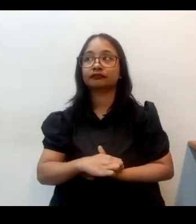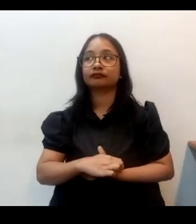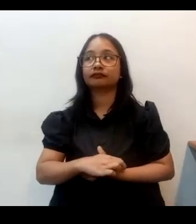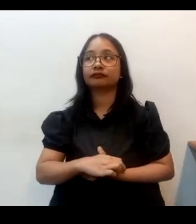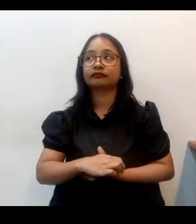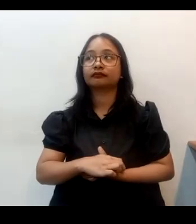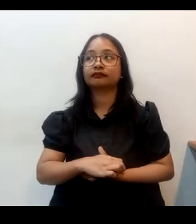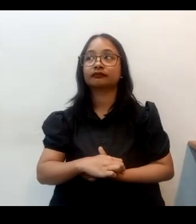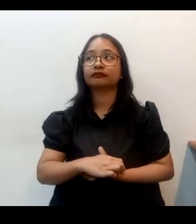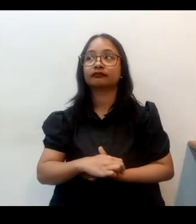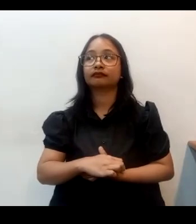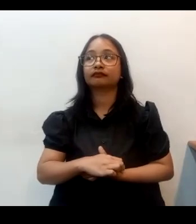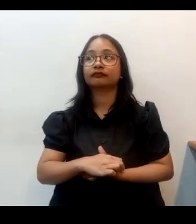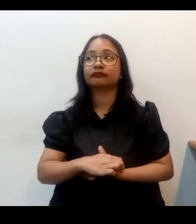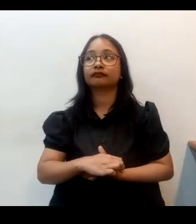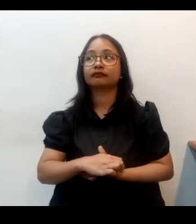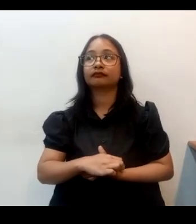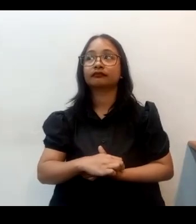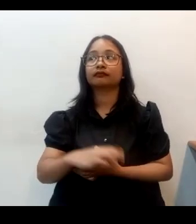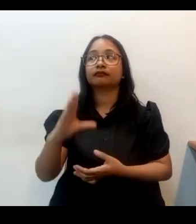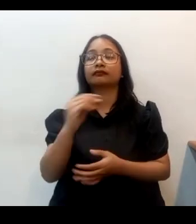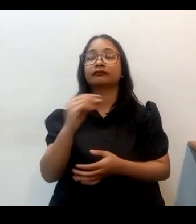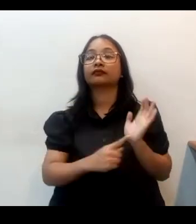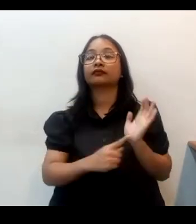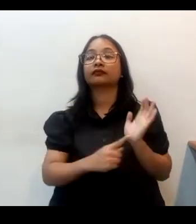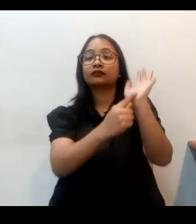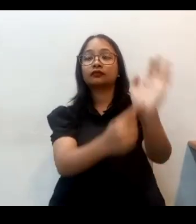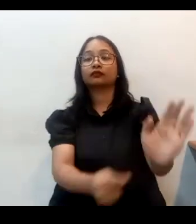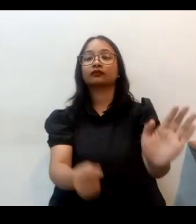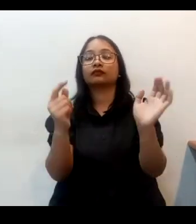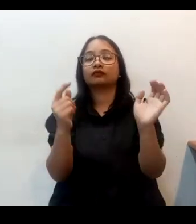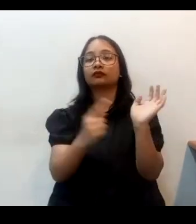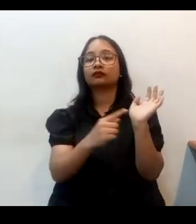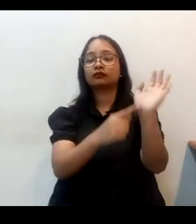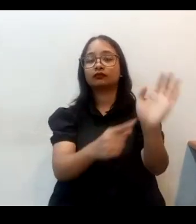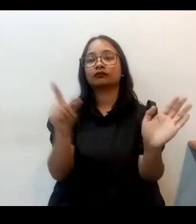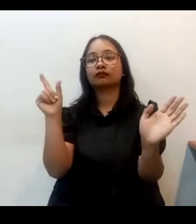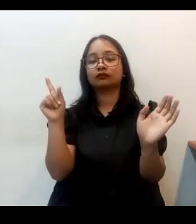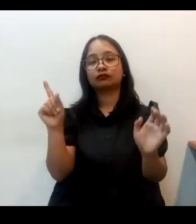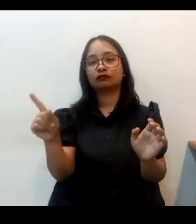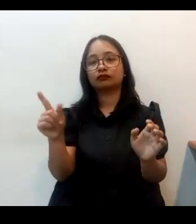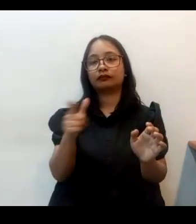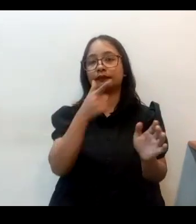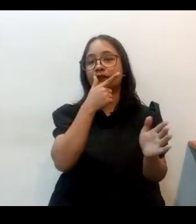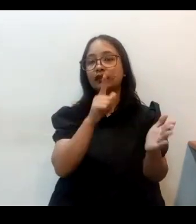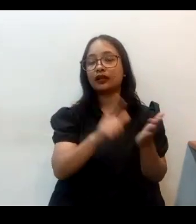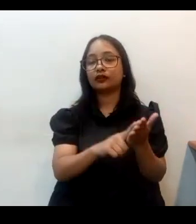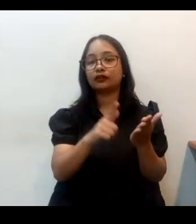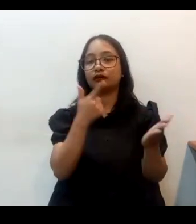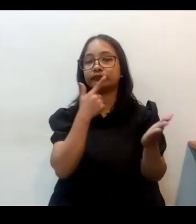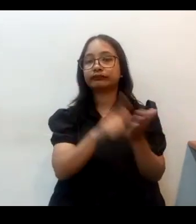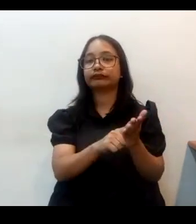letter of the one denomination. At ipinakita niya po sa akin yung sulat na isang denominasyon They plan to conduct